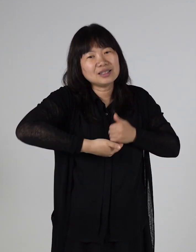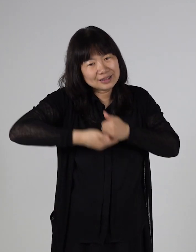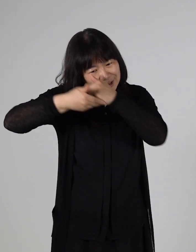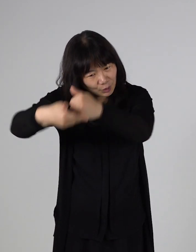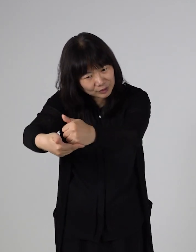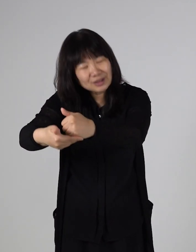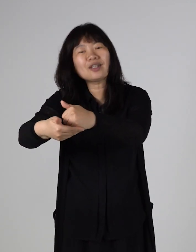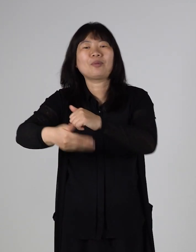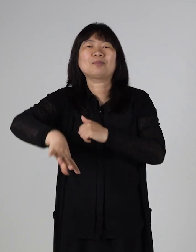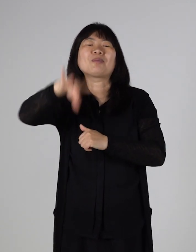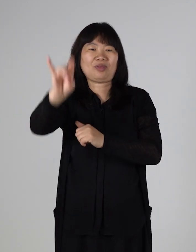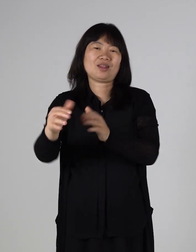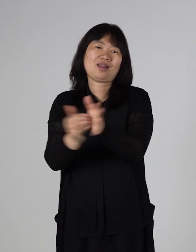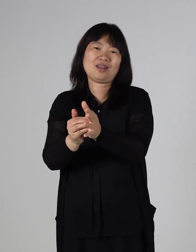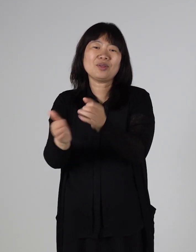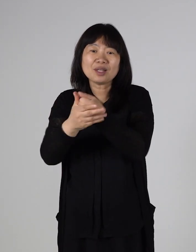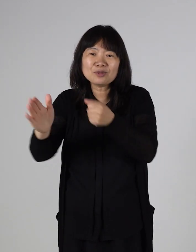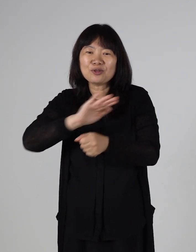영접해 주신 거예요.